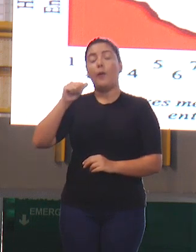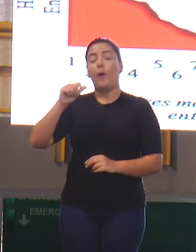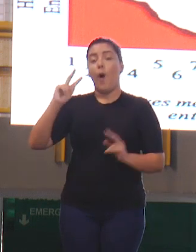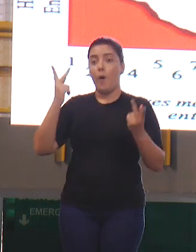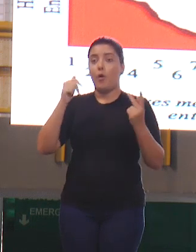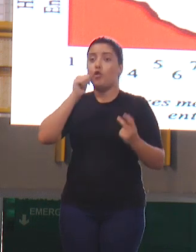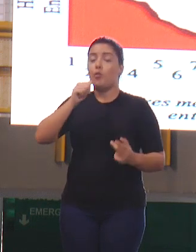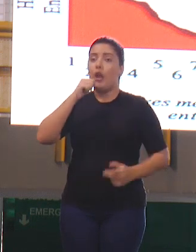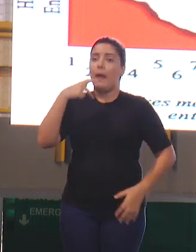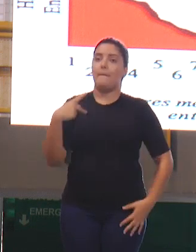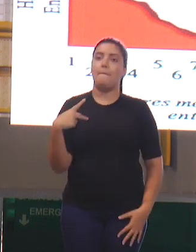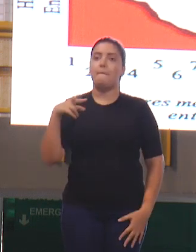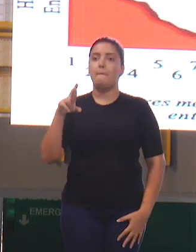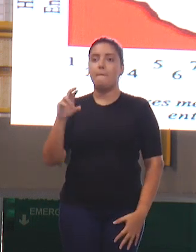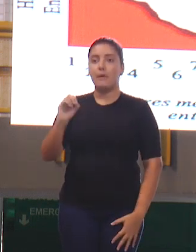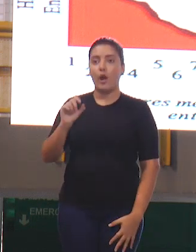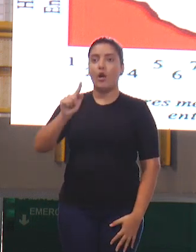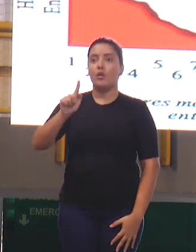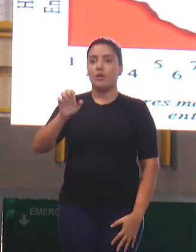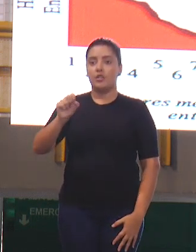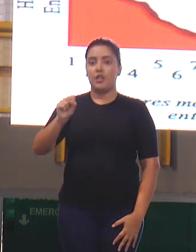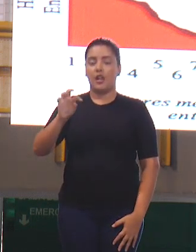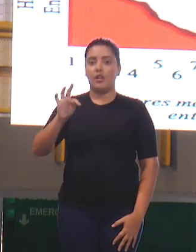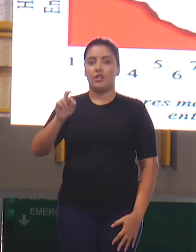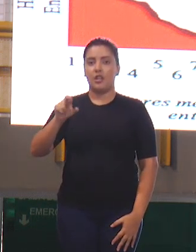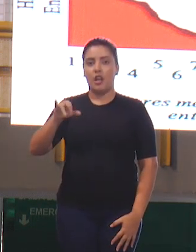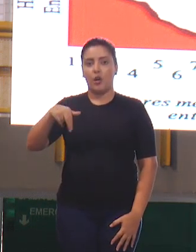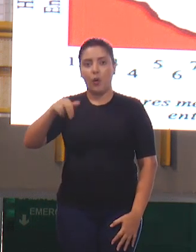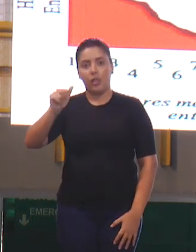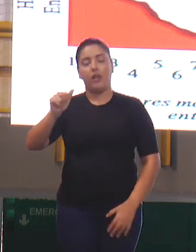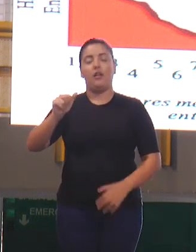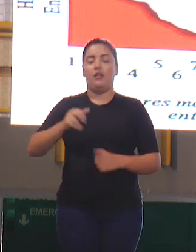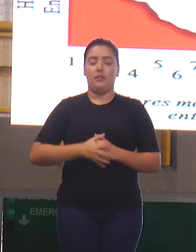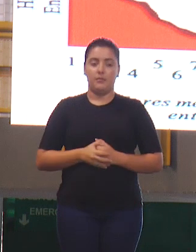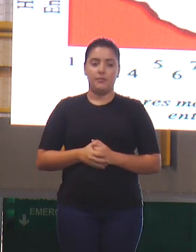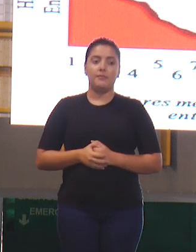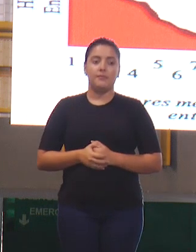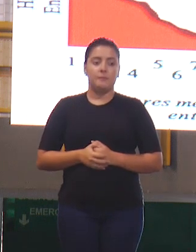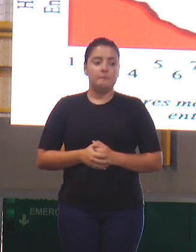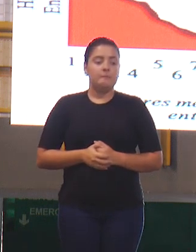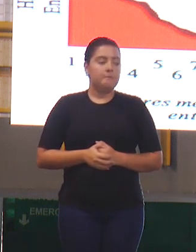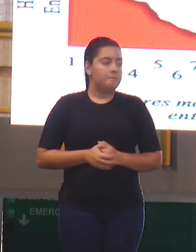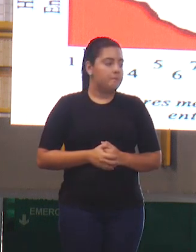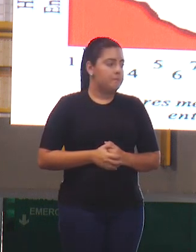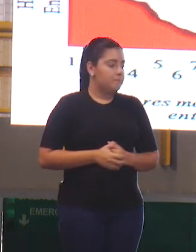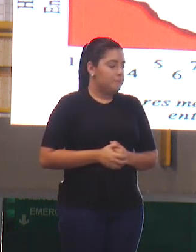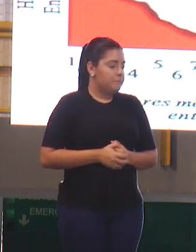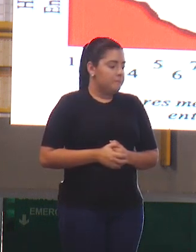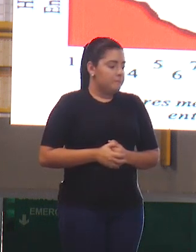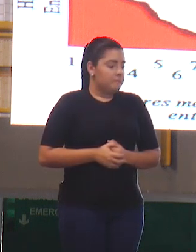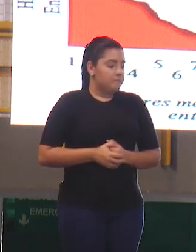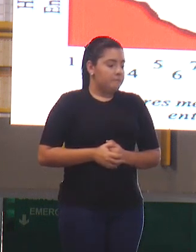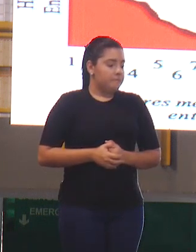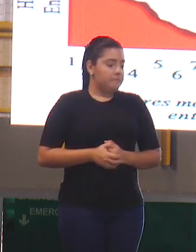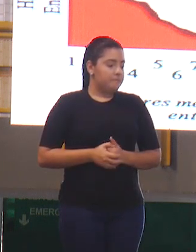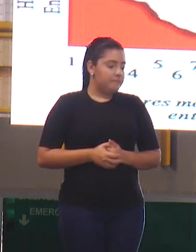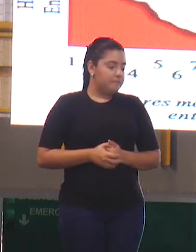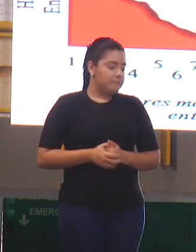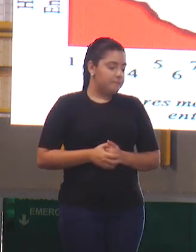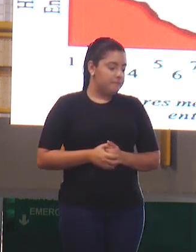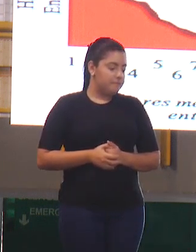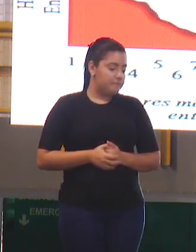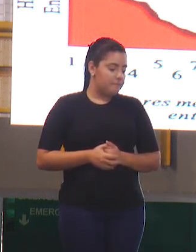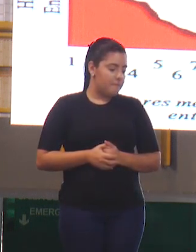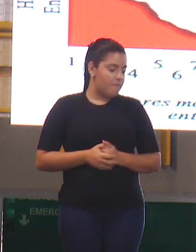progesterona. A progesterona é o hormônio que promove a manutenção do endométrio. Ok? Ô,